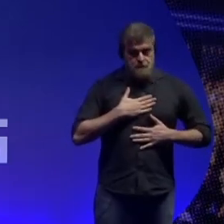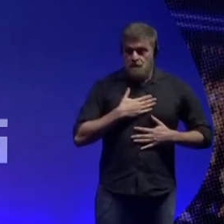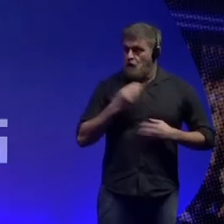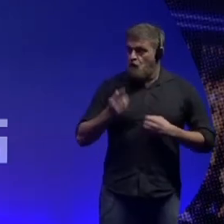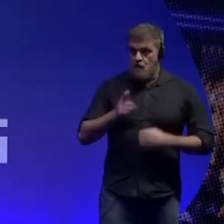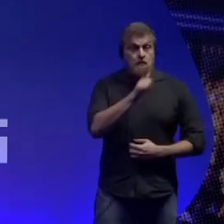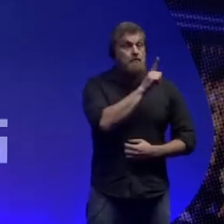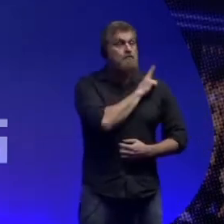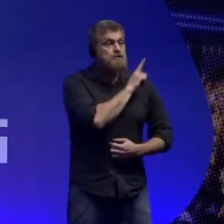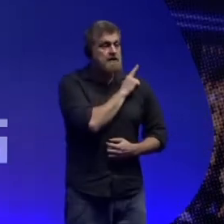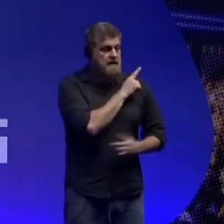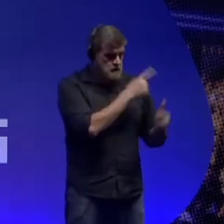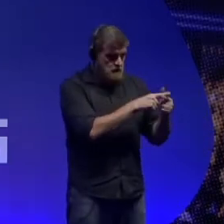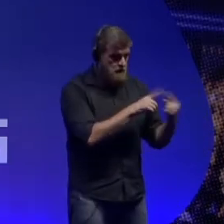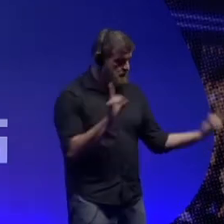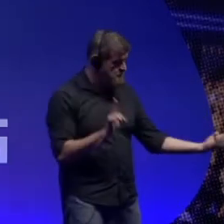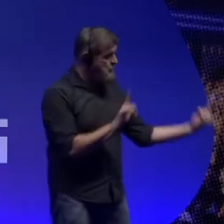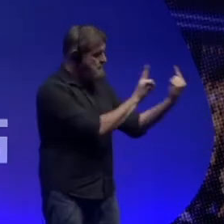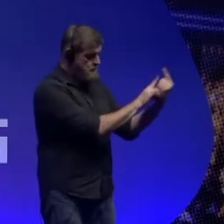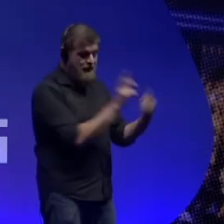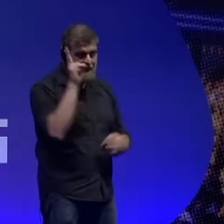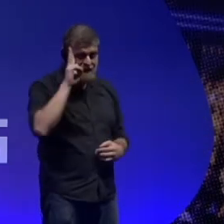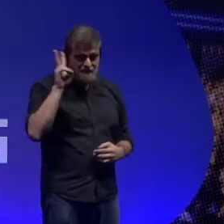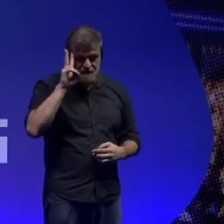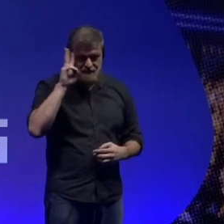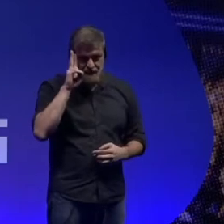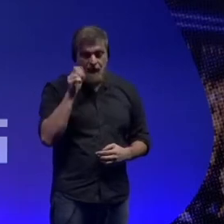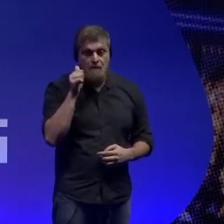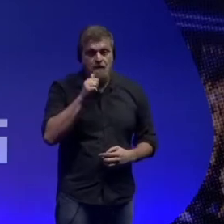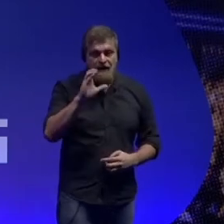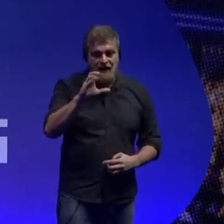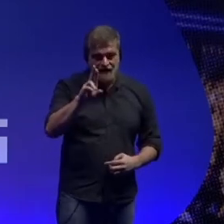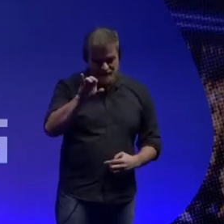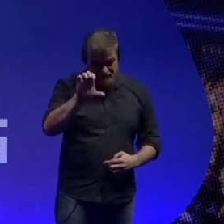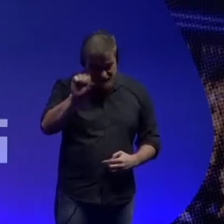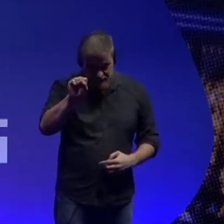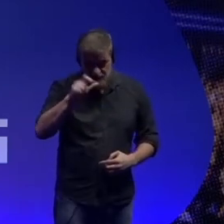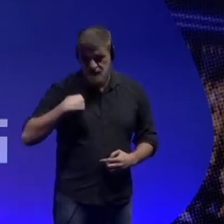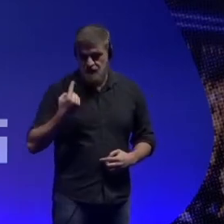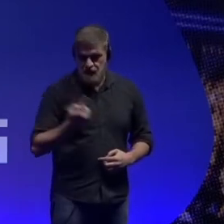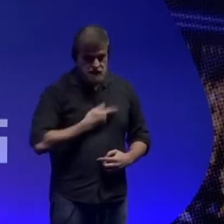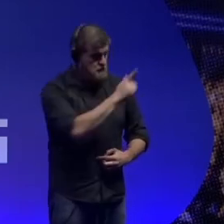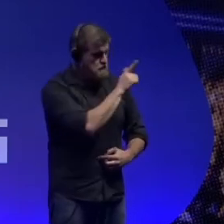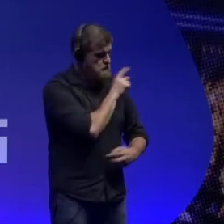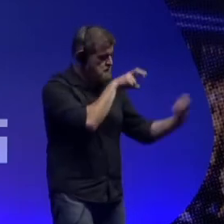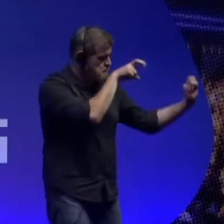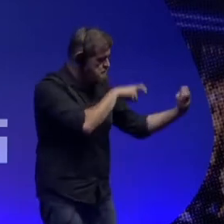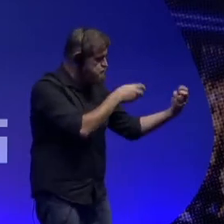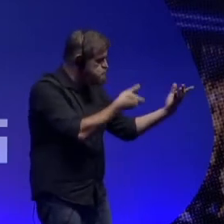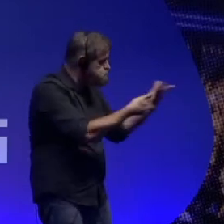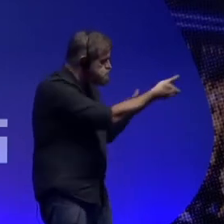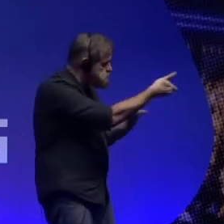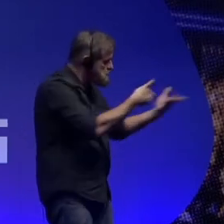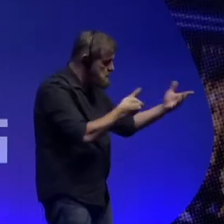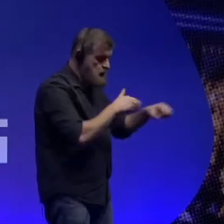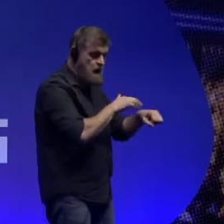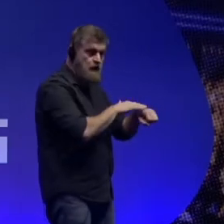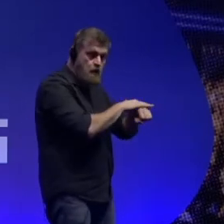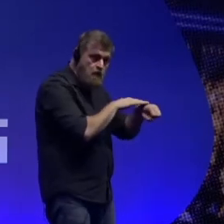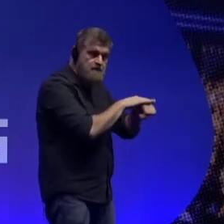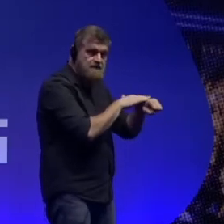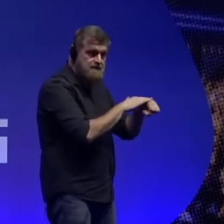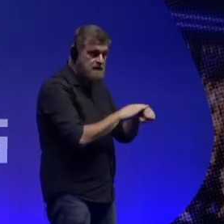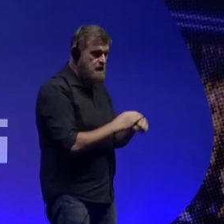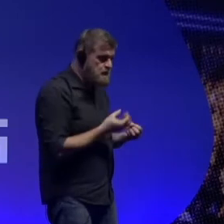o caso da Cristina, que a gente acabou de falar. Tão importante a gente saber gerenciar o nosso gerente, trabalhar com o nosso gerente e declarar as